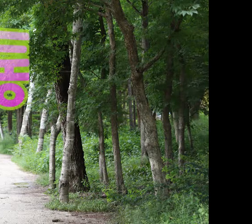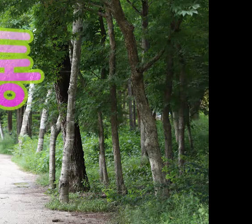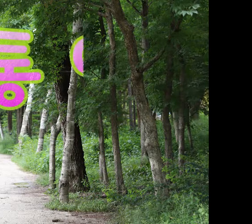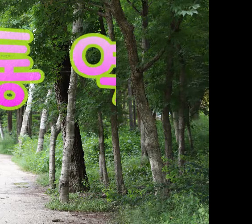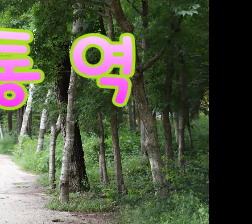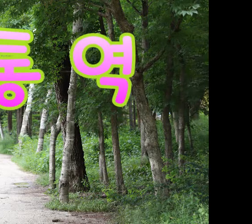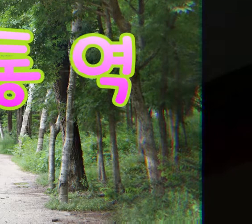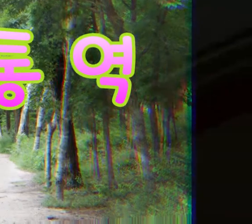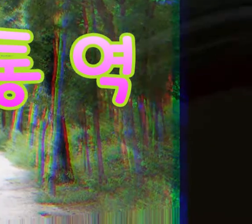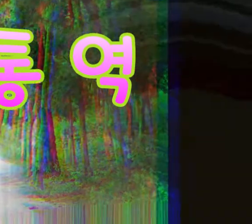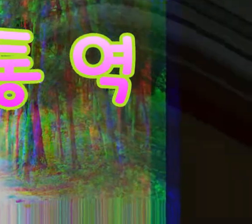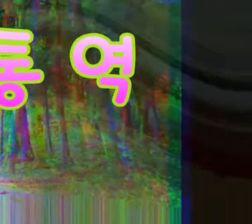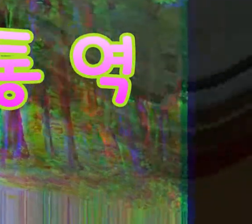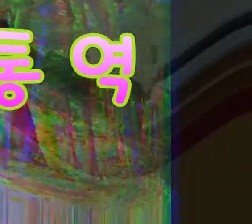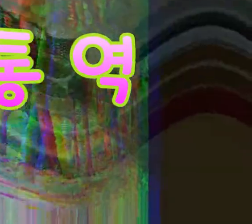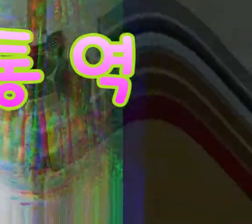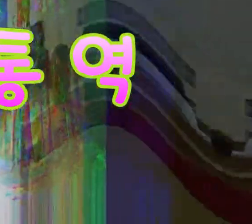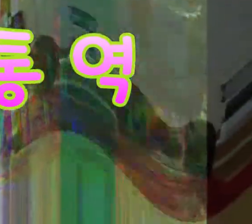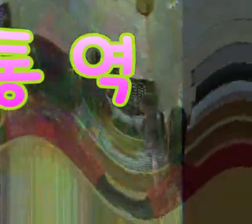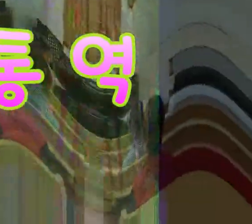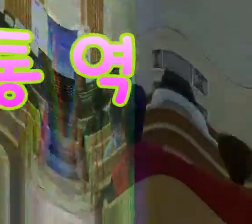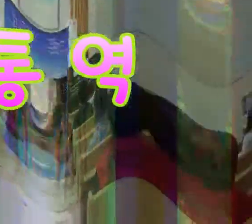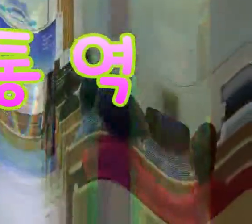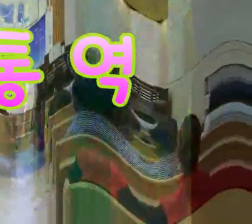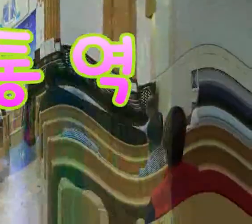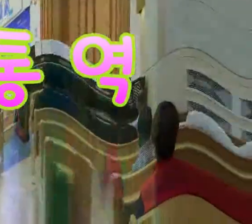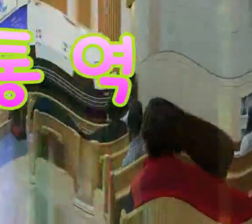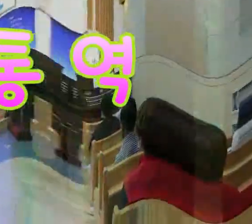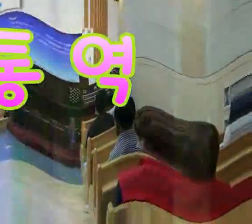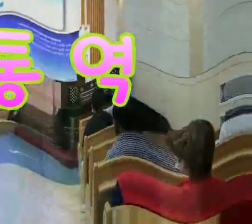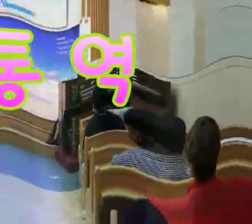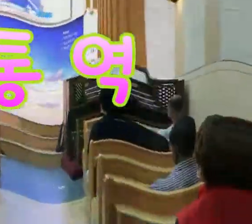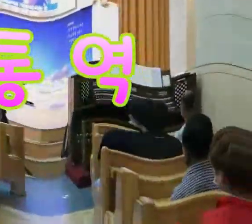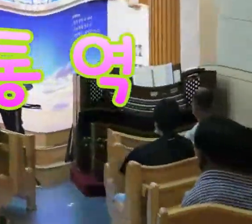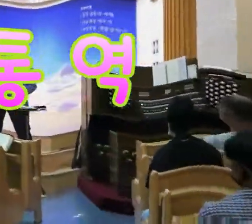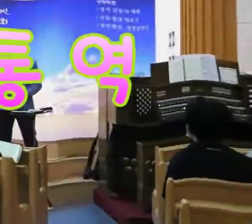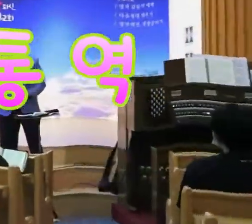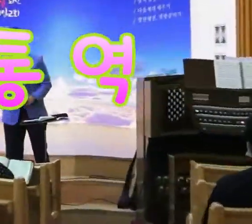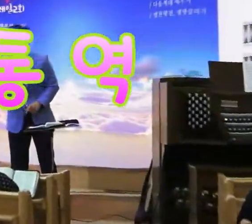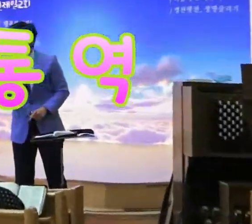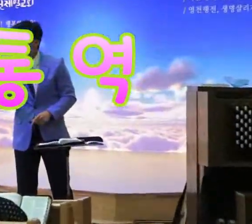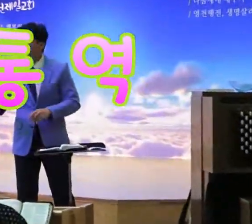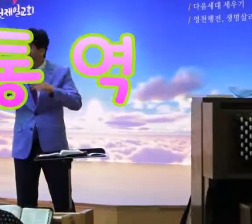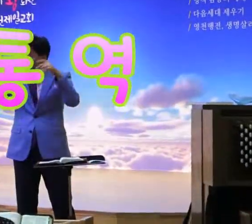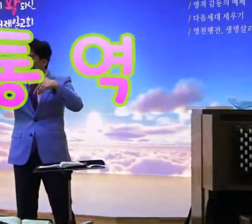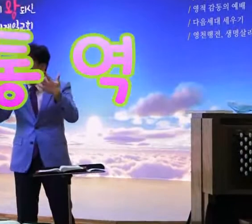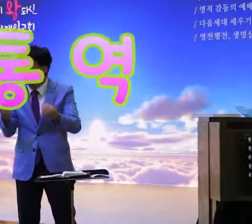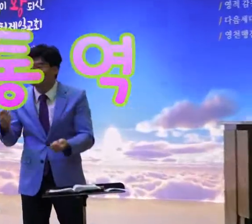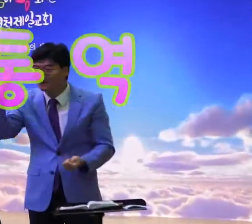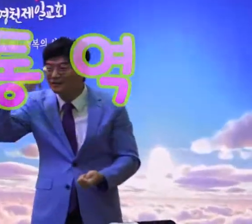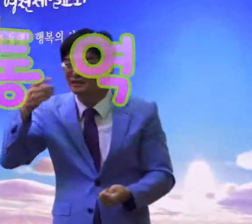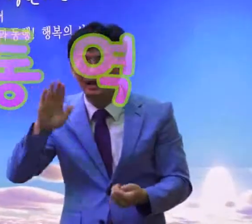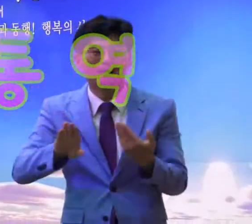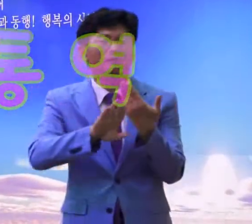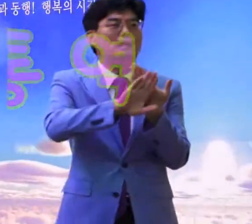저로서는 참 여기도 비가 많은 곳이구나 이렇게 생각이 드는데 그래도 다른 곳에 비하면 적게 오는 것 같긴